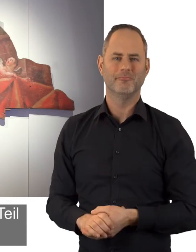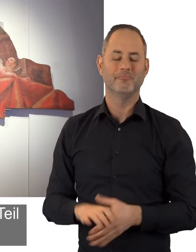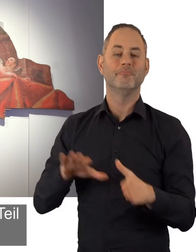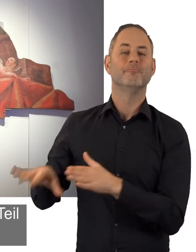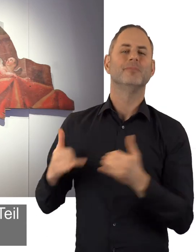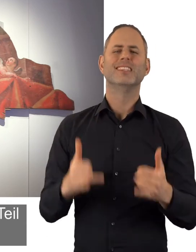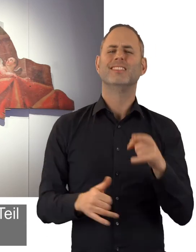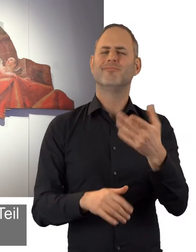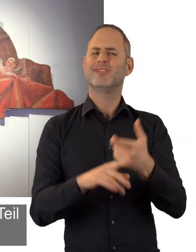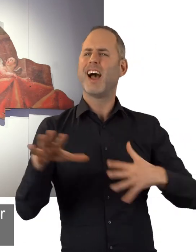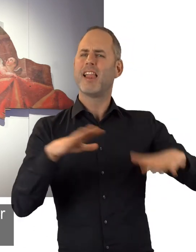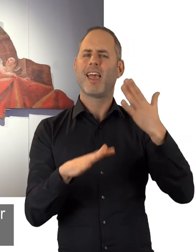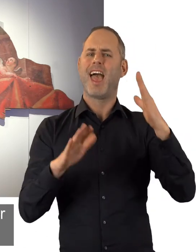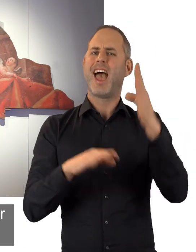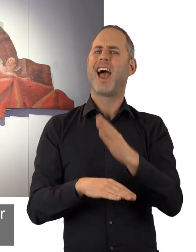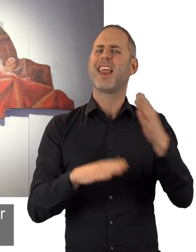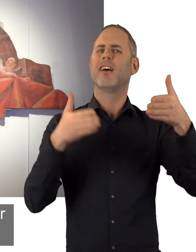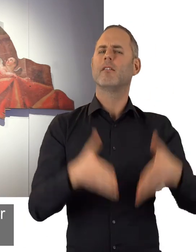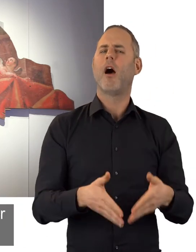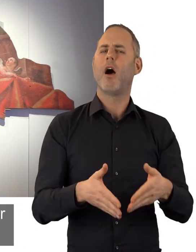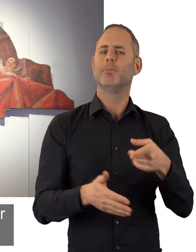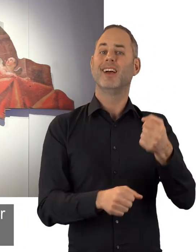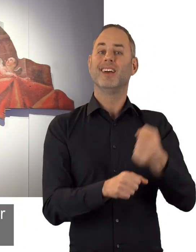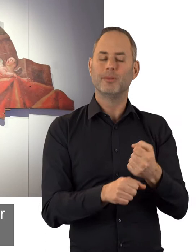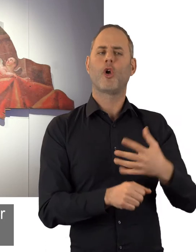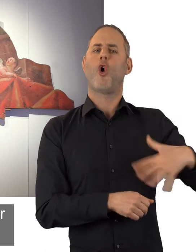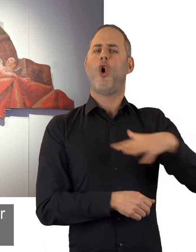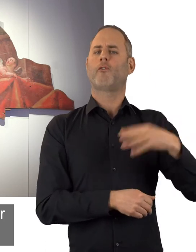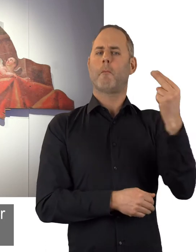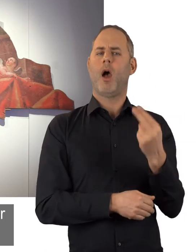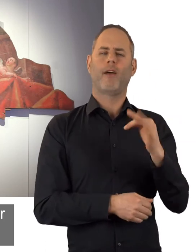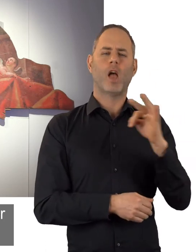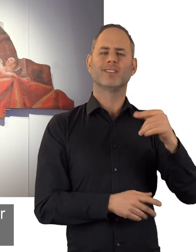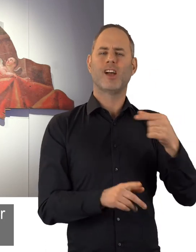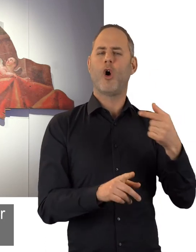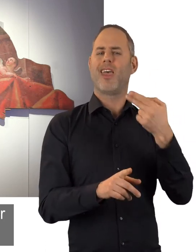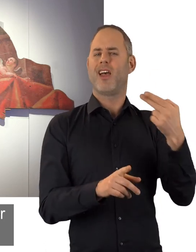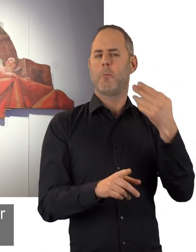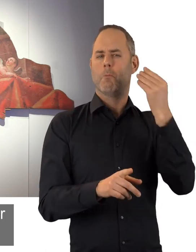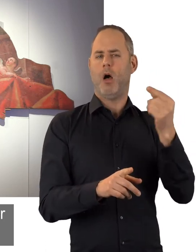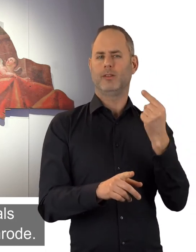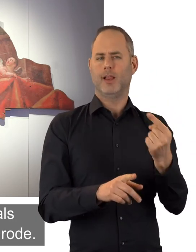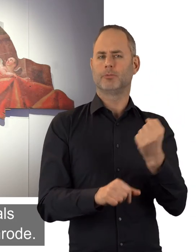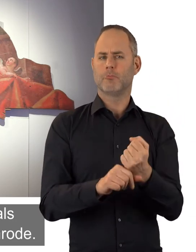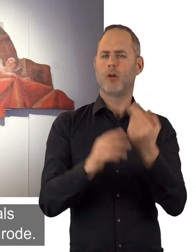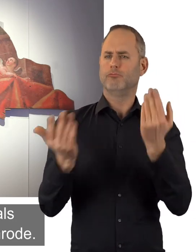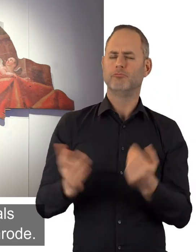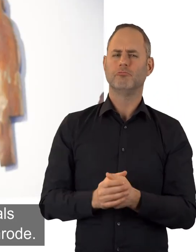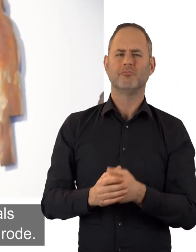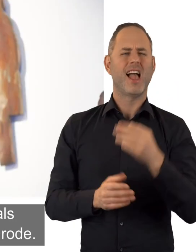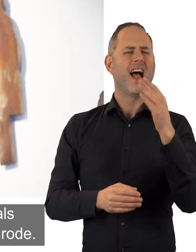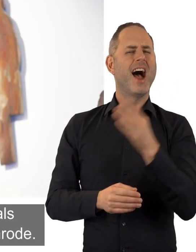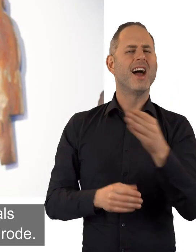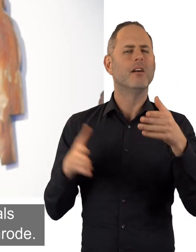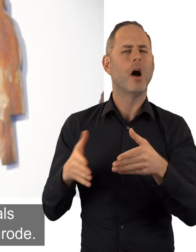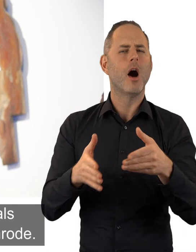eines heiligen Grabes vom Kemptner Hofmaler Franz Georg Herrmann. Heilige Gräber